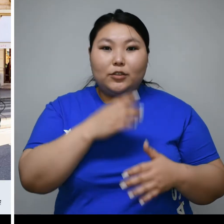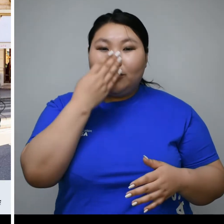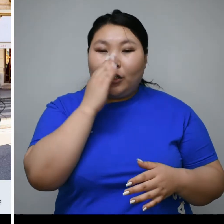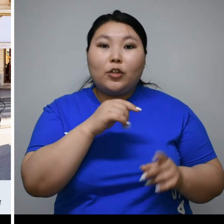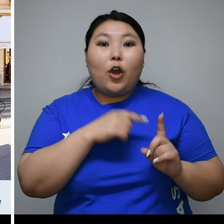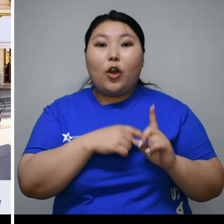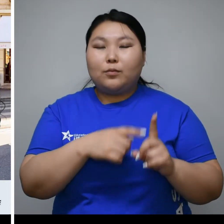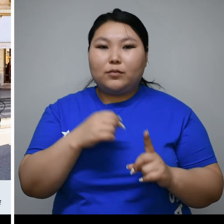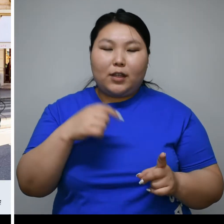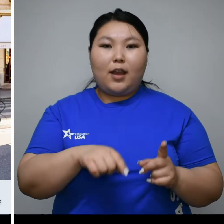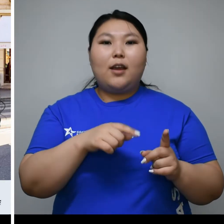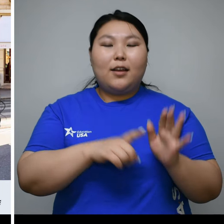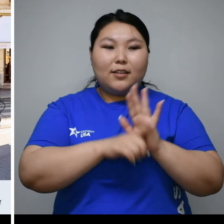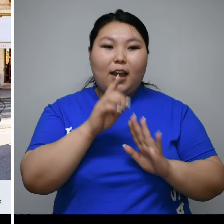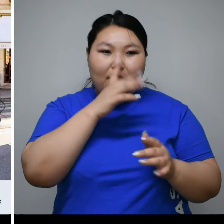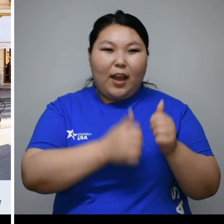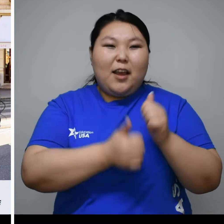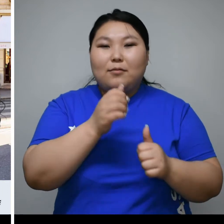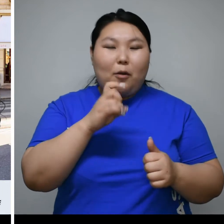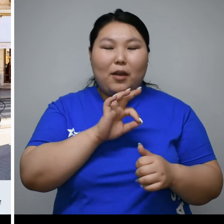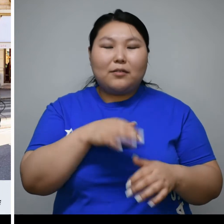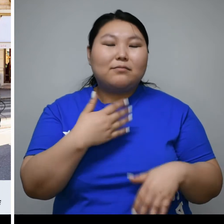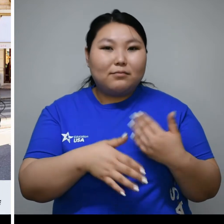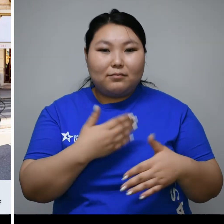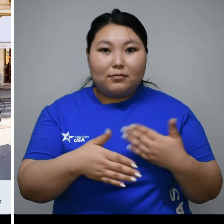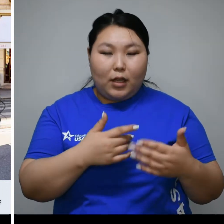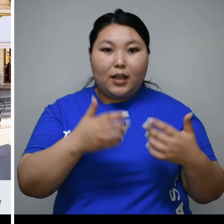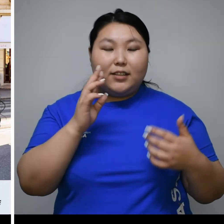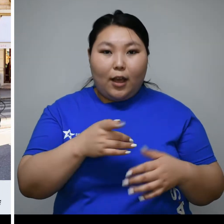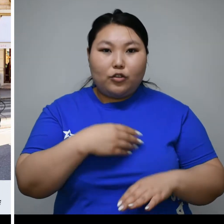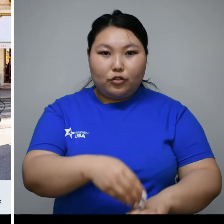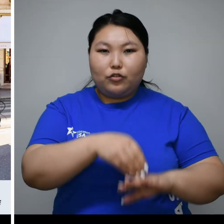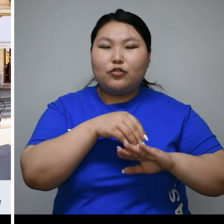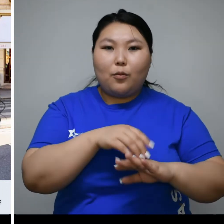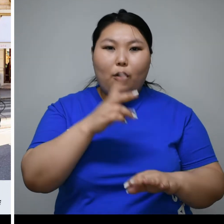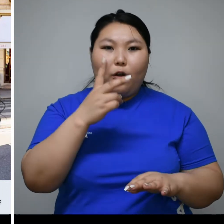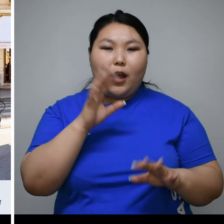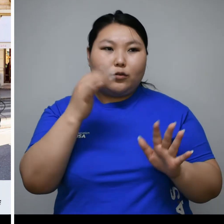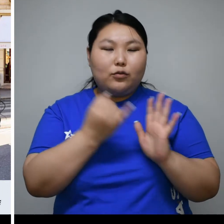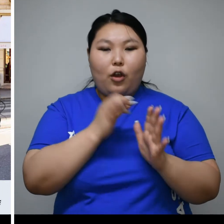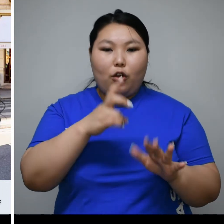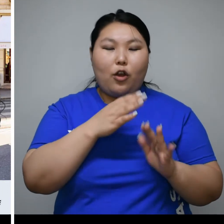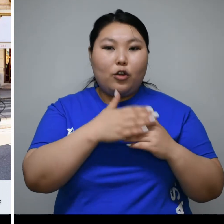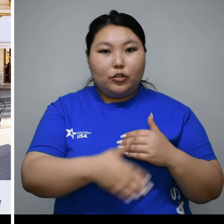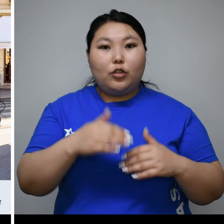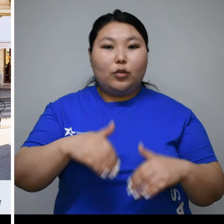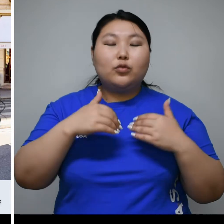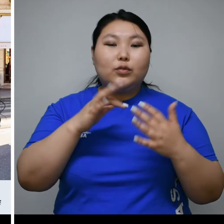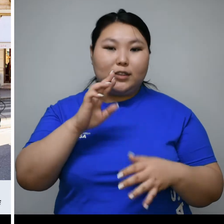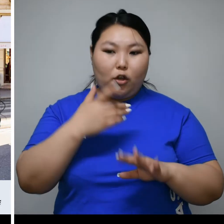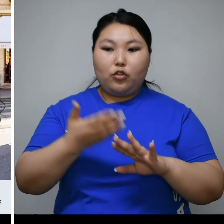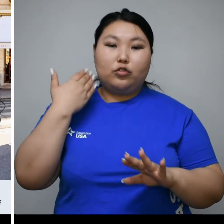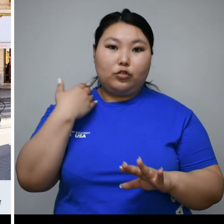хөгжүүлсэн тоглоом одоо ингээд ихэнд нэг амжилт олохгүй явж ирсэн аа. Яг ингээд тогтмол 16 оноос хойш хөгжүүлсэн болохоор